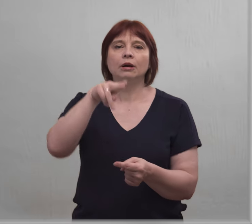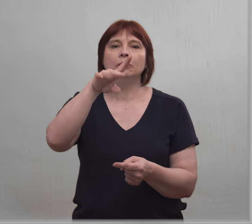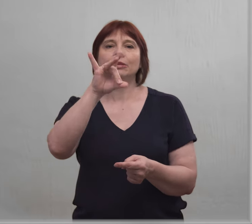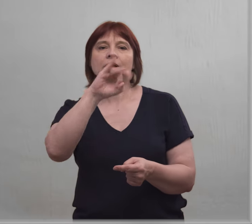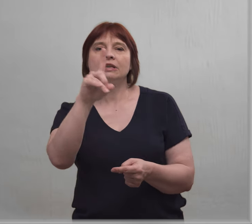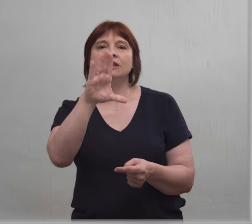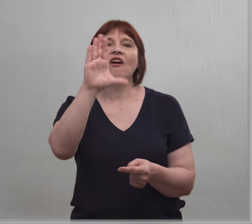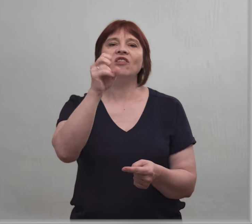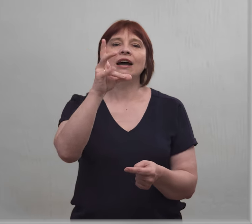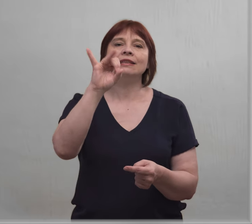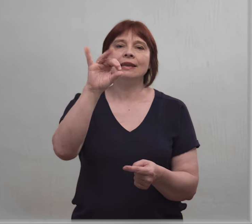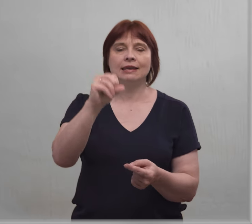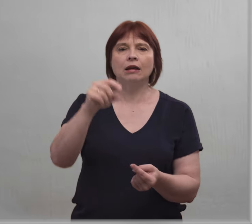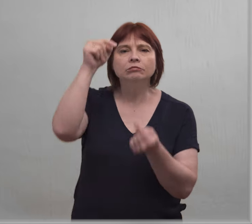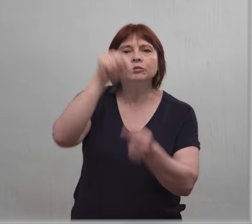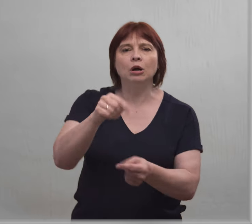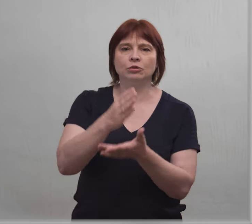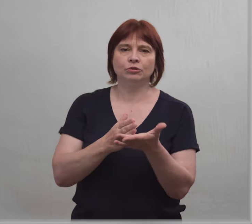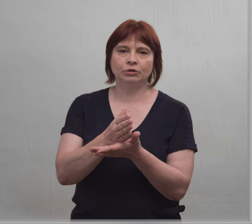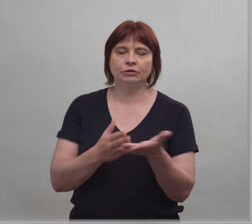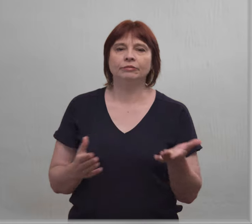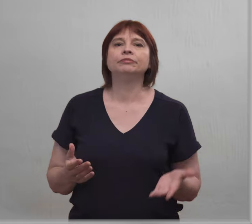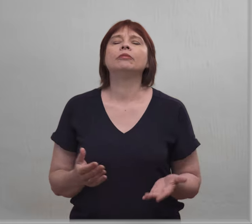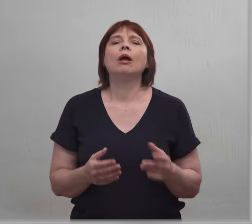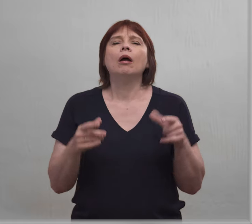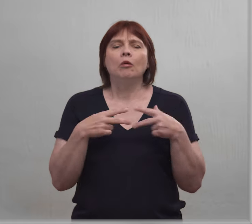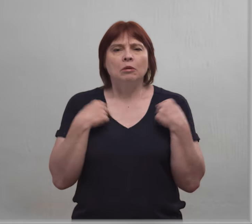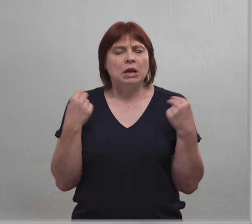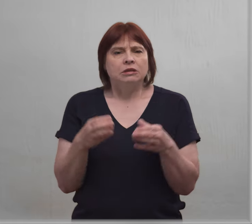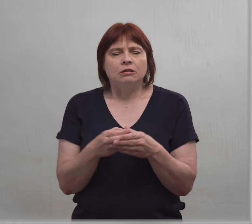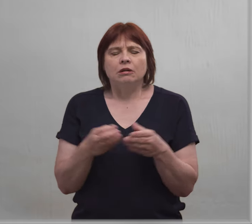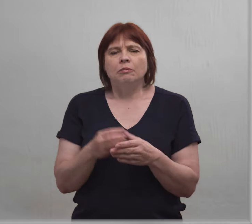2-3 месяца назад, пасторской командой, молитвенно размышляя, мы решили